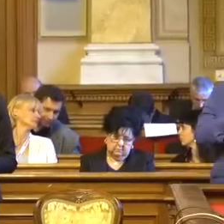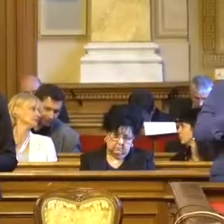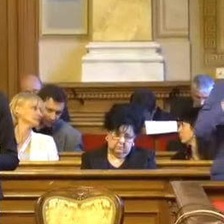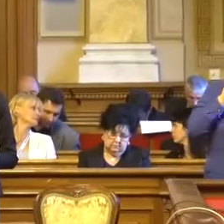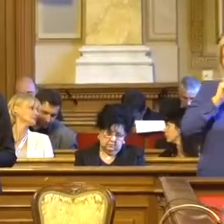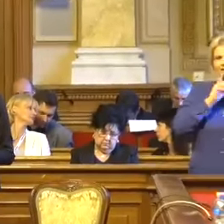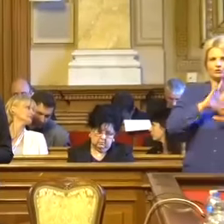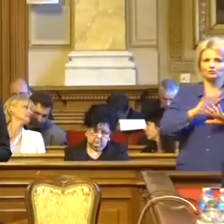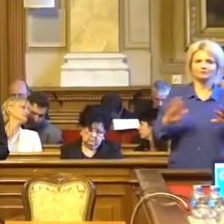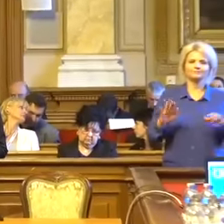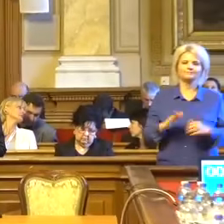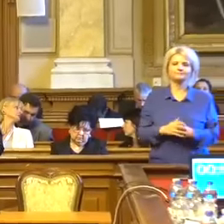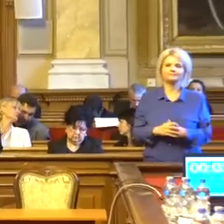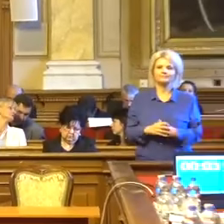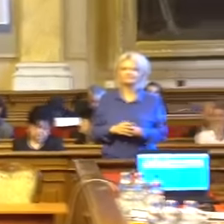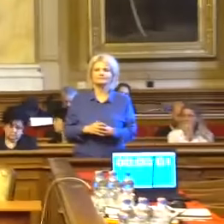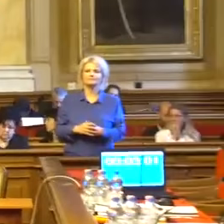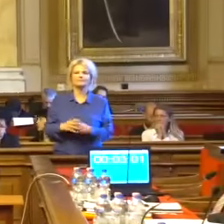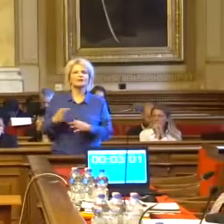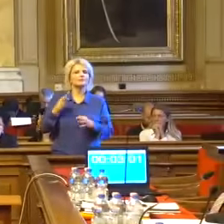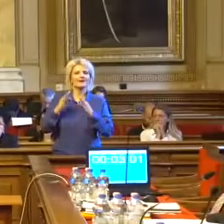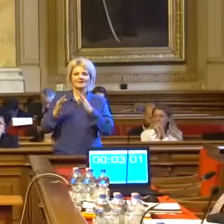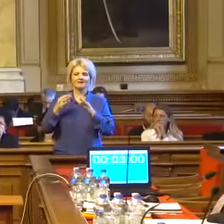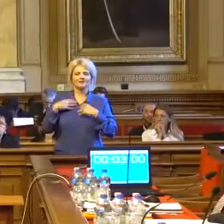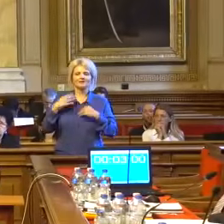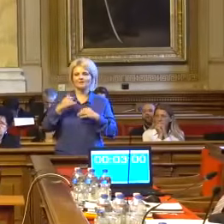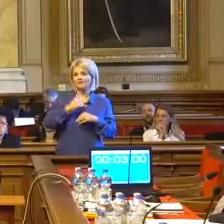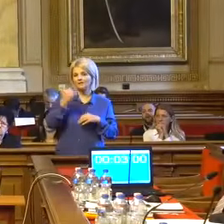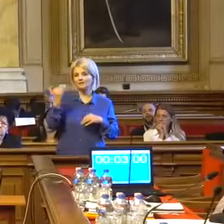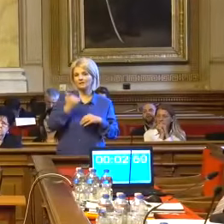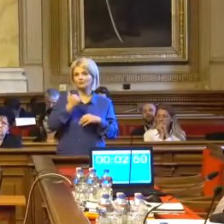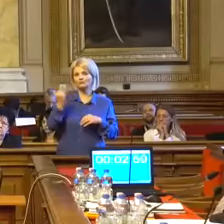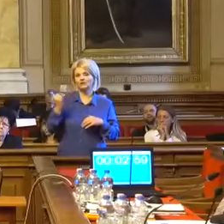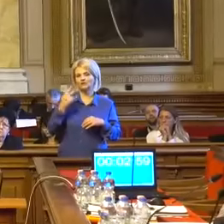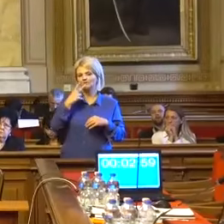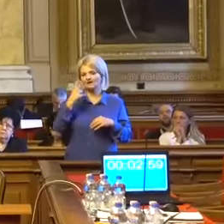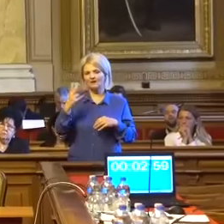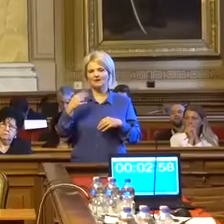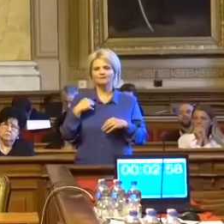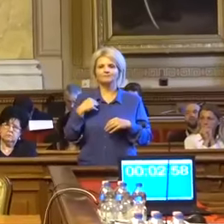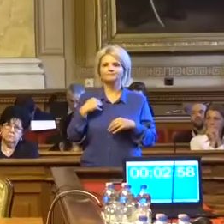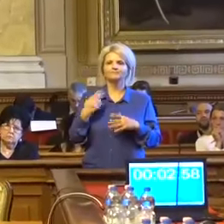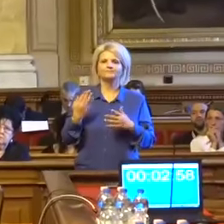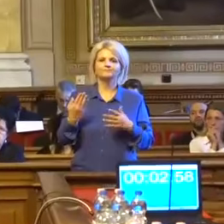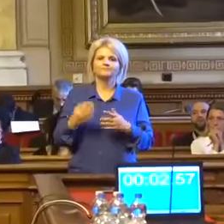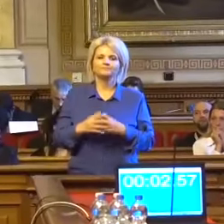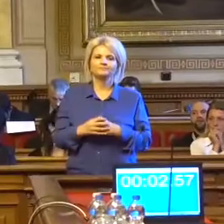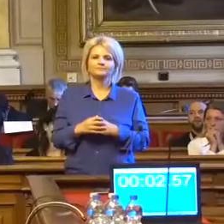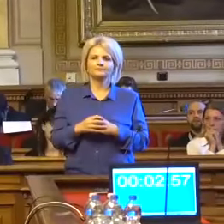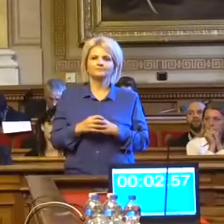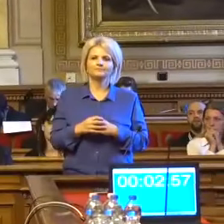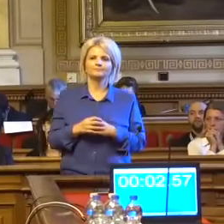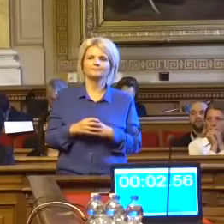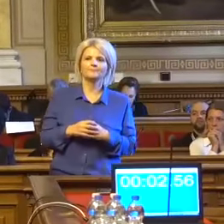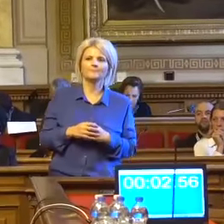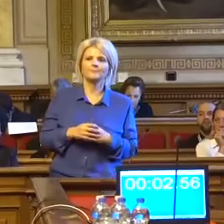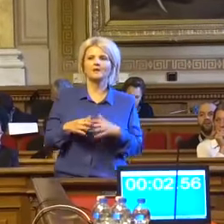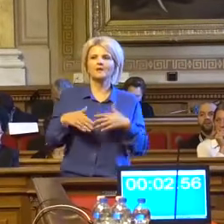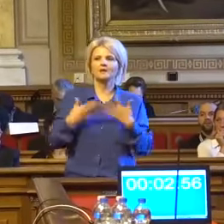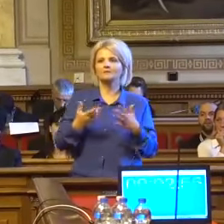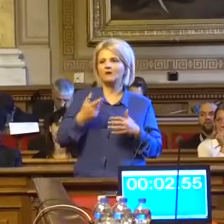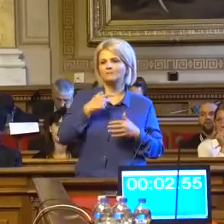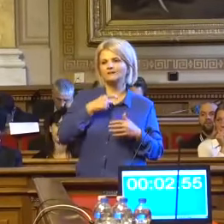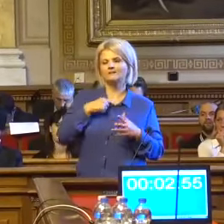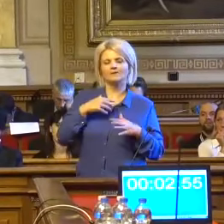Ja, és megkérdezném, mert ugye évek óta figyelemmel kísérjük, illetőleg vagy megszavaztuk, vagy nem